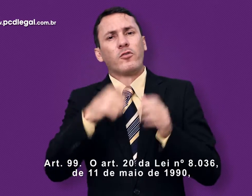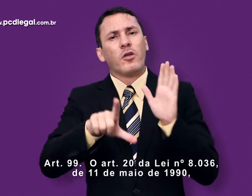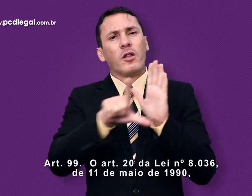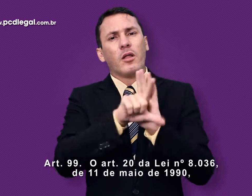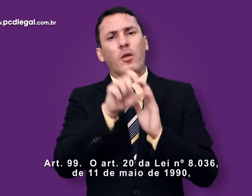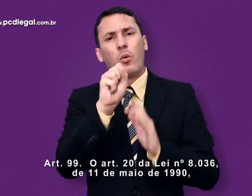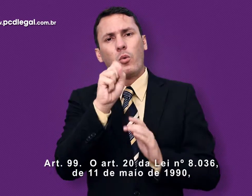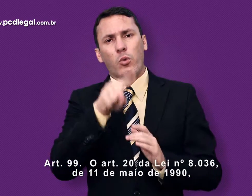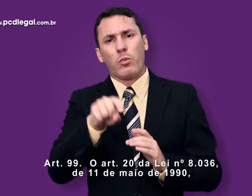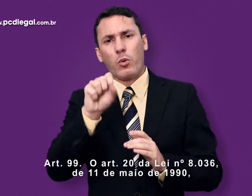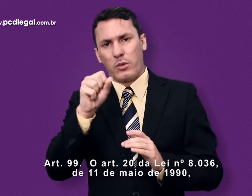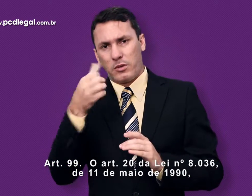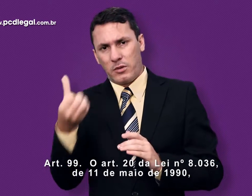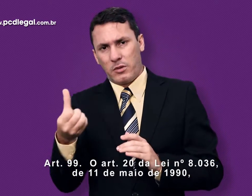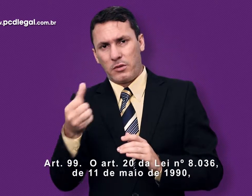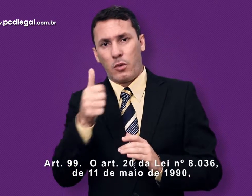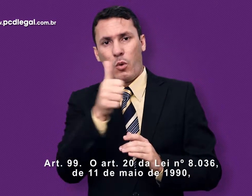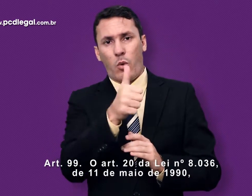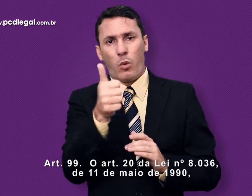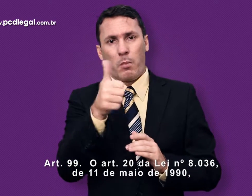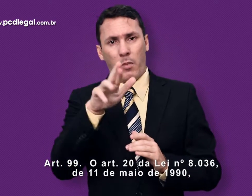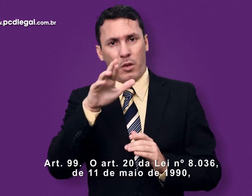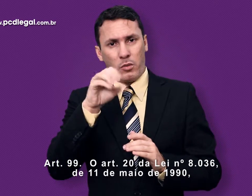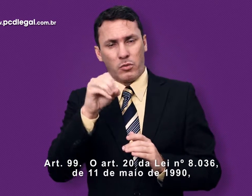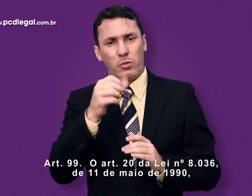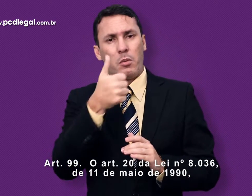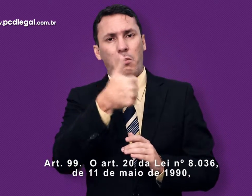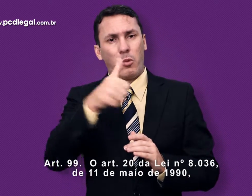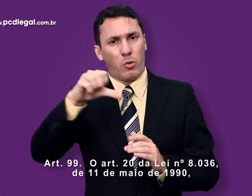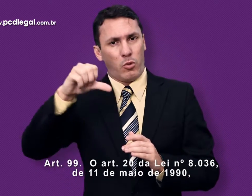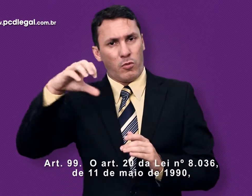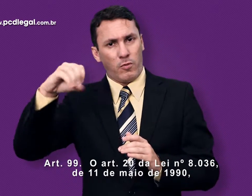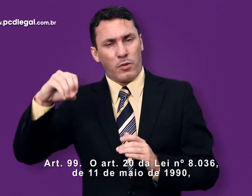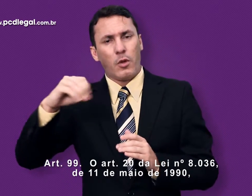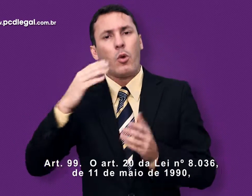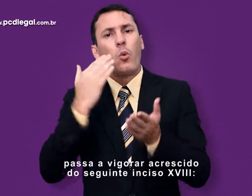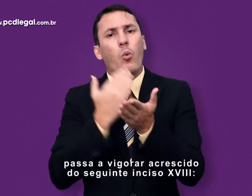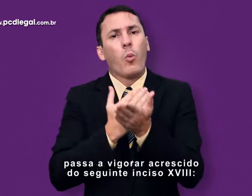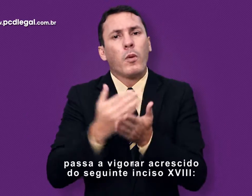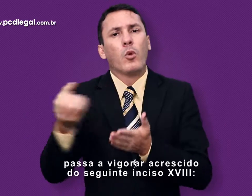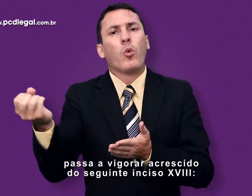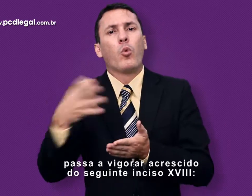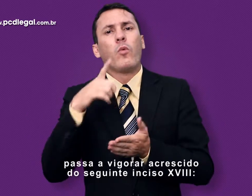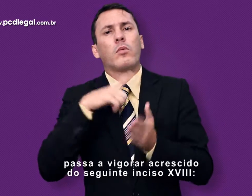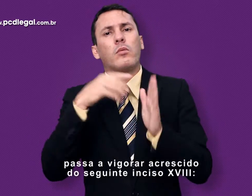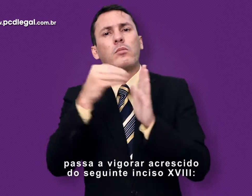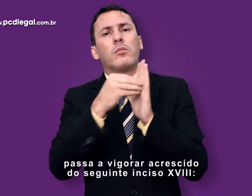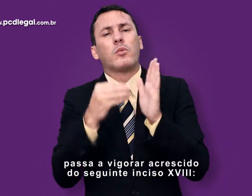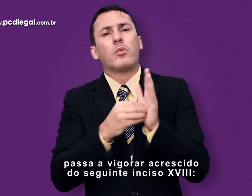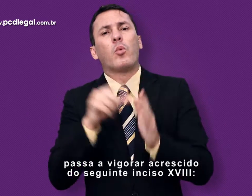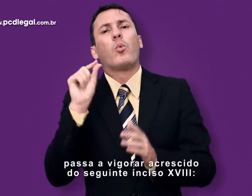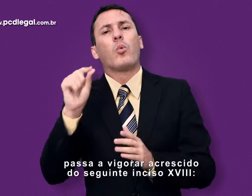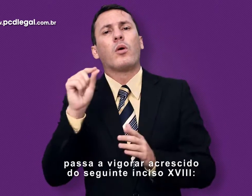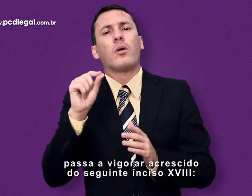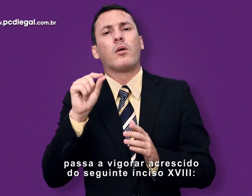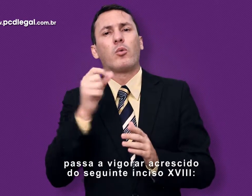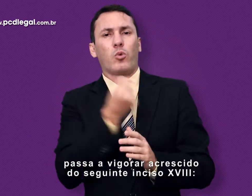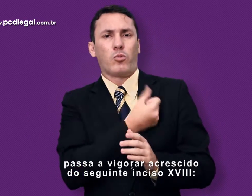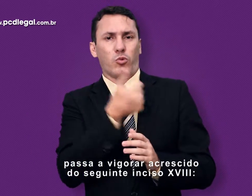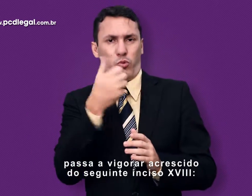nº 8.036, de 11 de maio de 1990, passa a vigorar acrescido do seguinte inciso